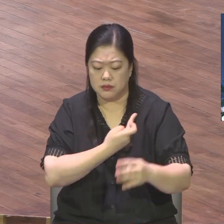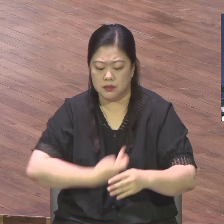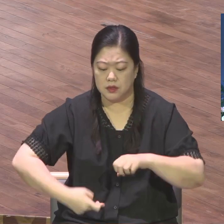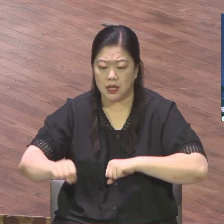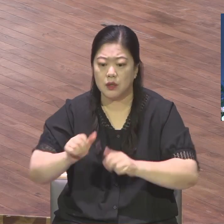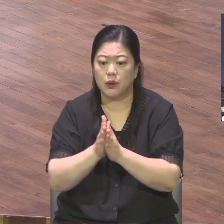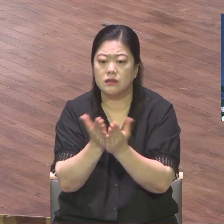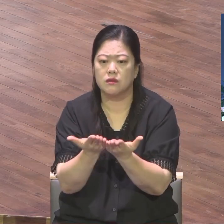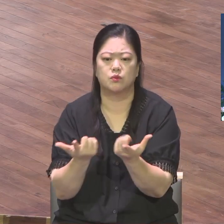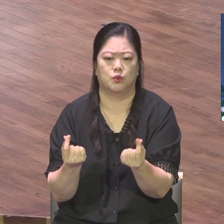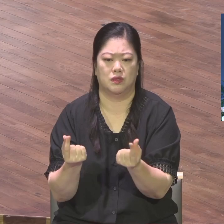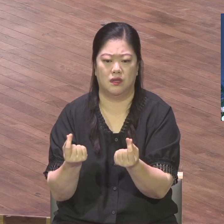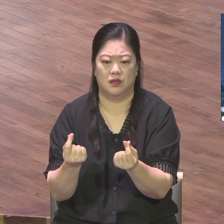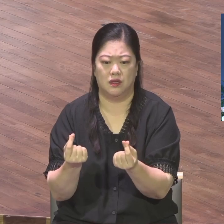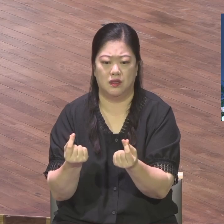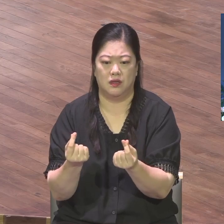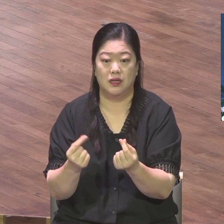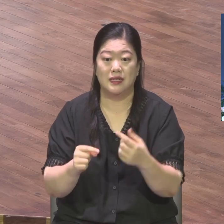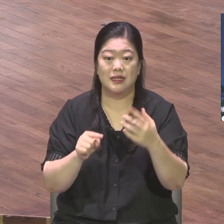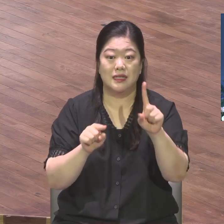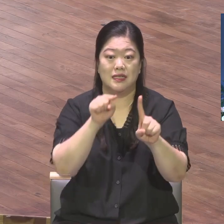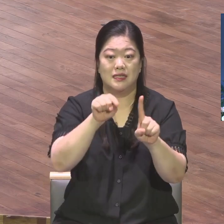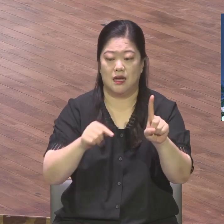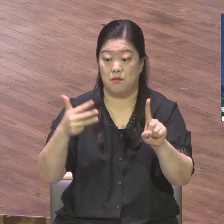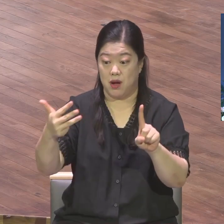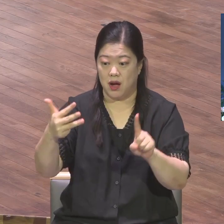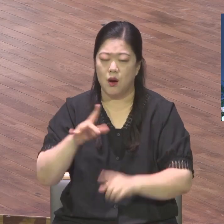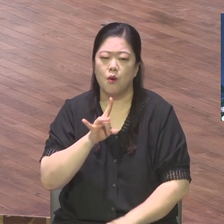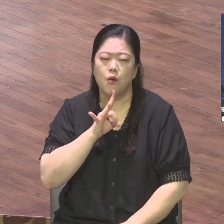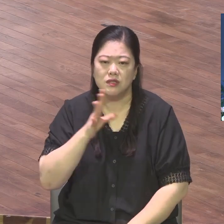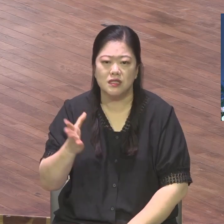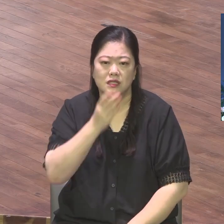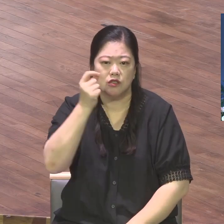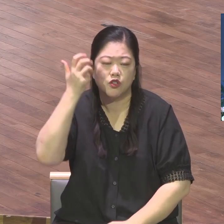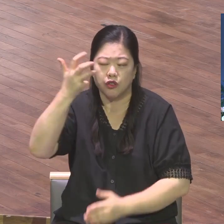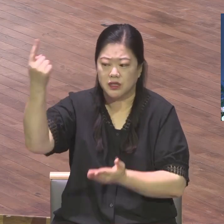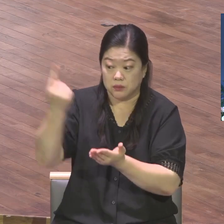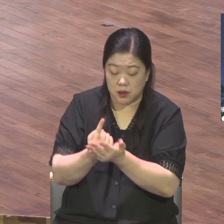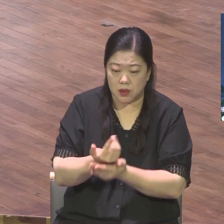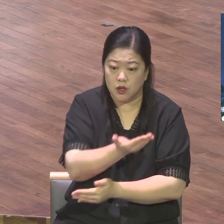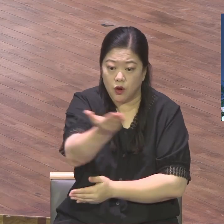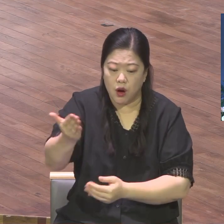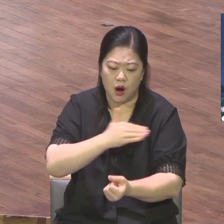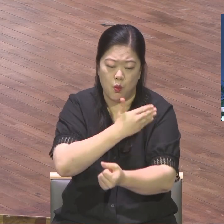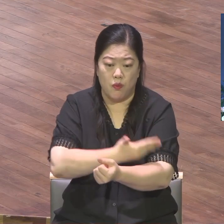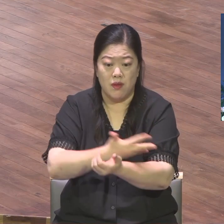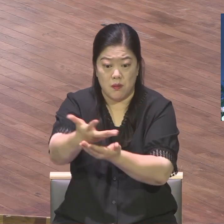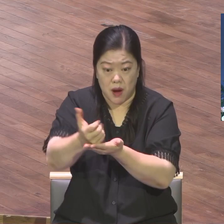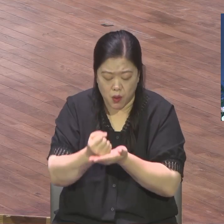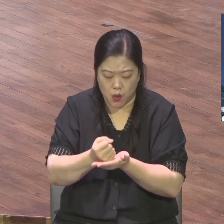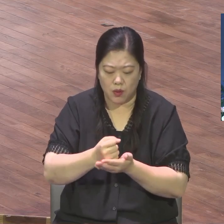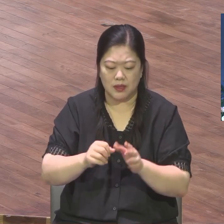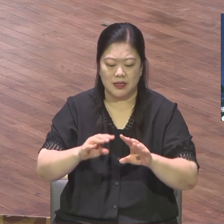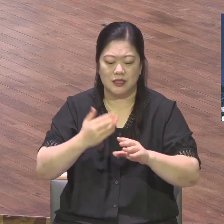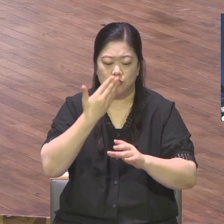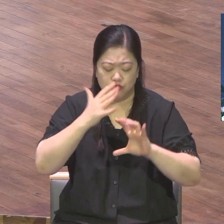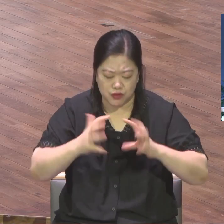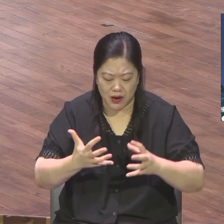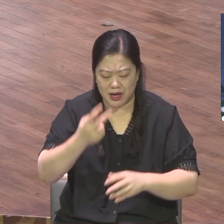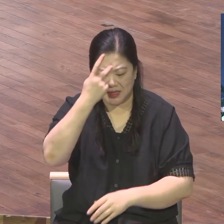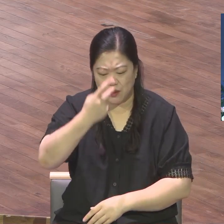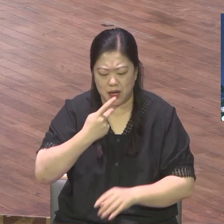되는데 오직 성령이 내게 임하시면 너희가 권능을 받고 예루살렘과 온 유대와 사마리아 땅끝까지로 내 증인이